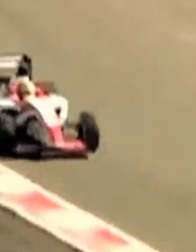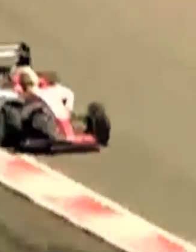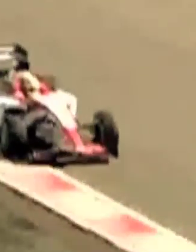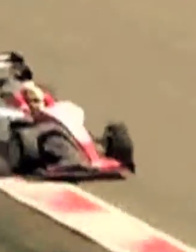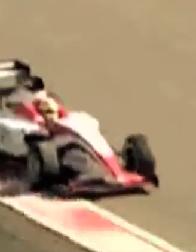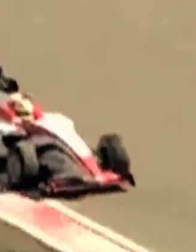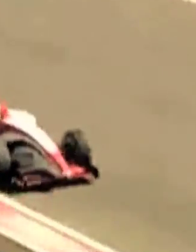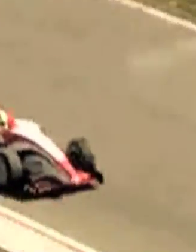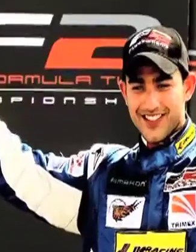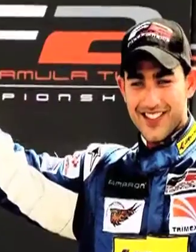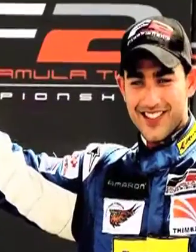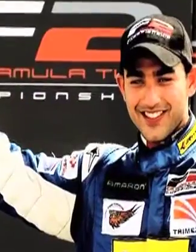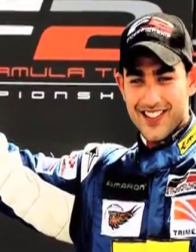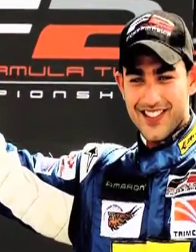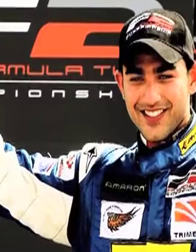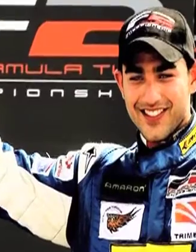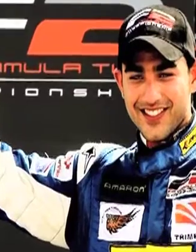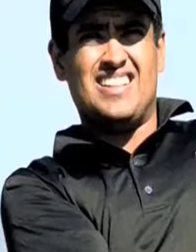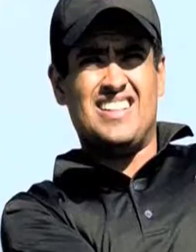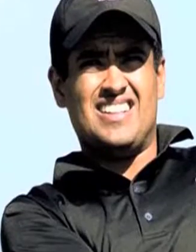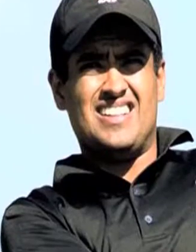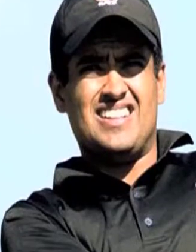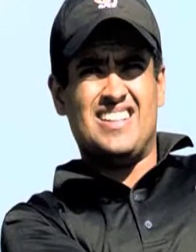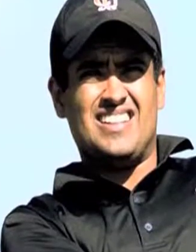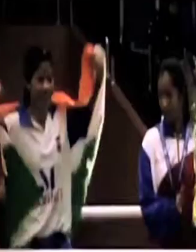रास्ता स्वयं चुने। कोई मन